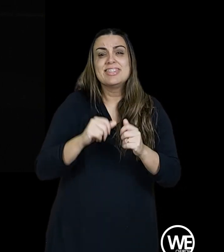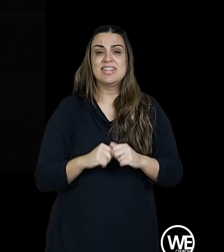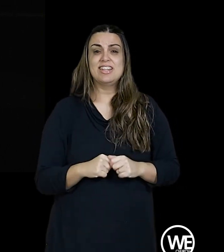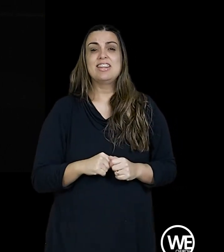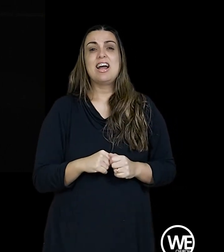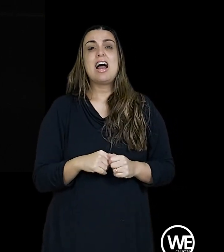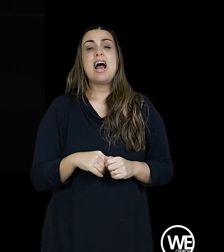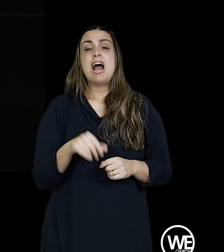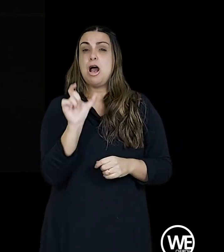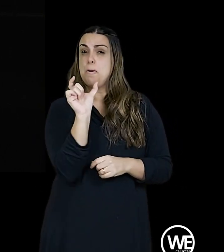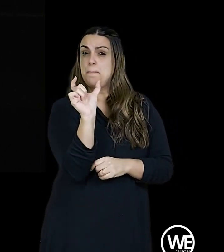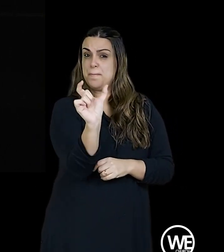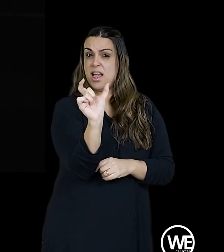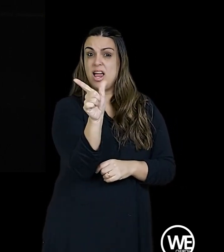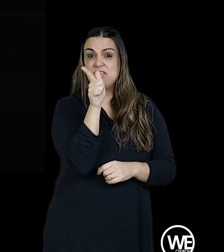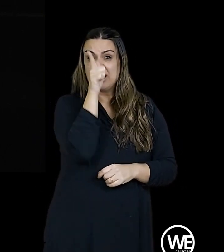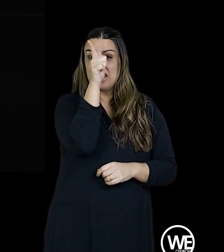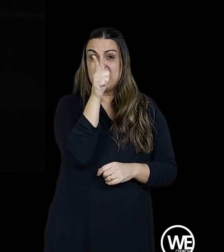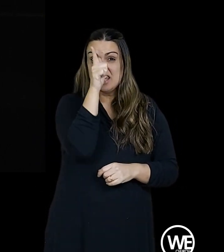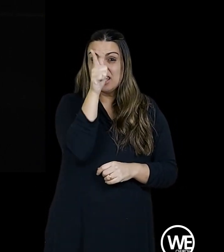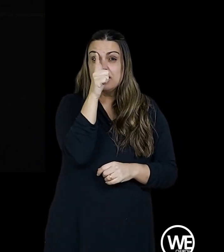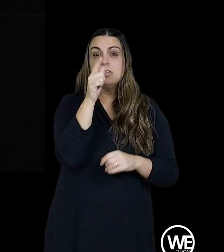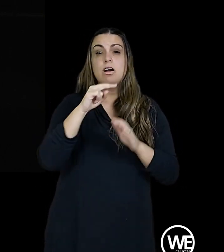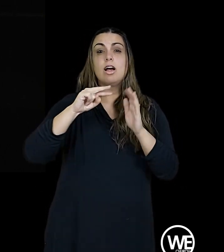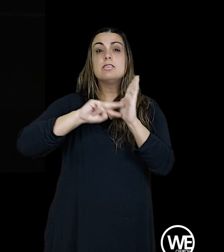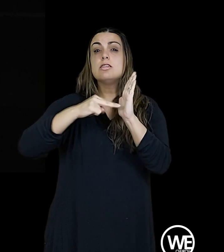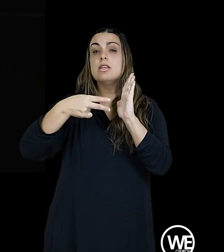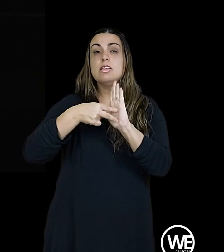grego significa vai se corrompendo